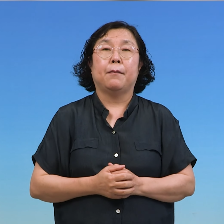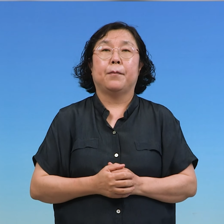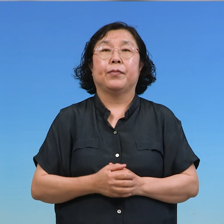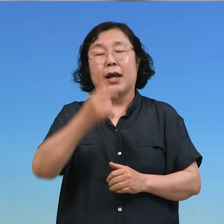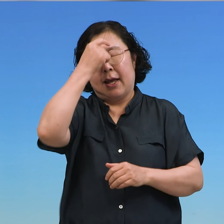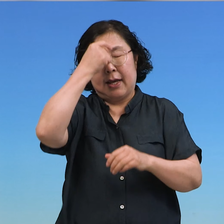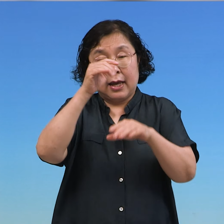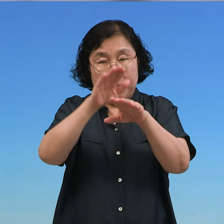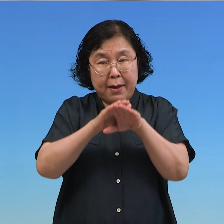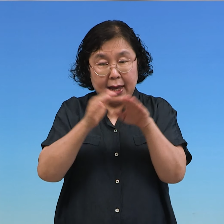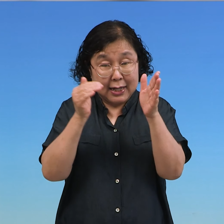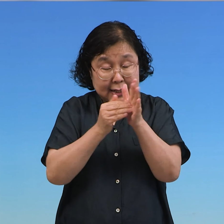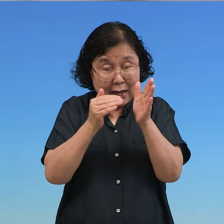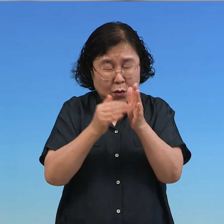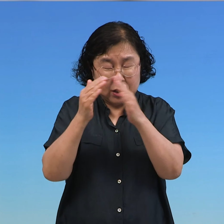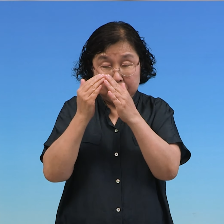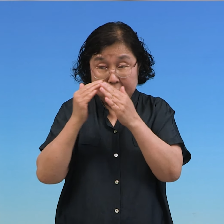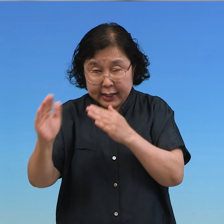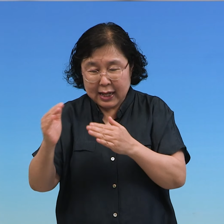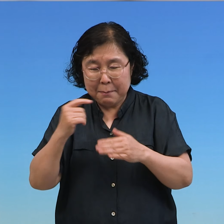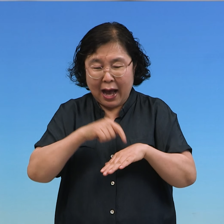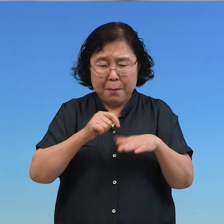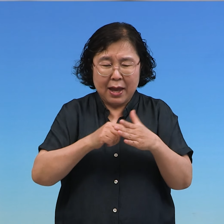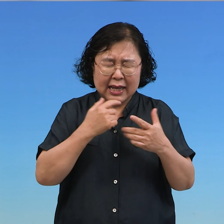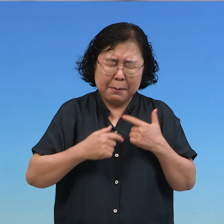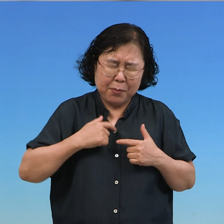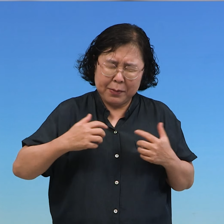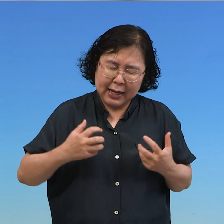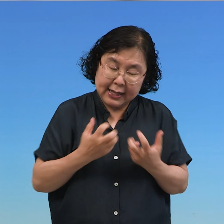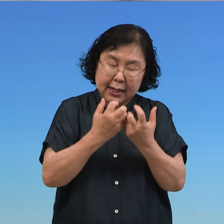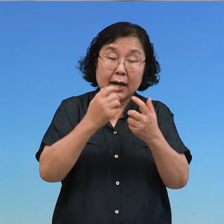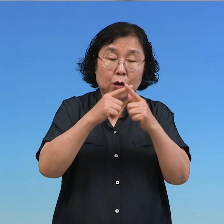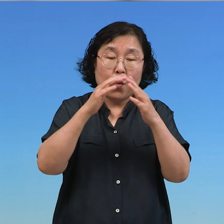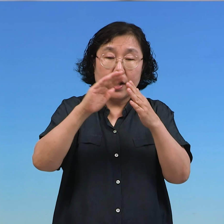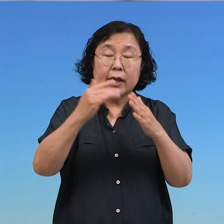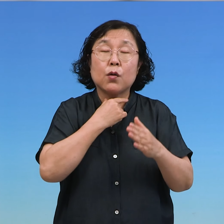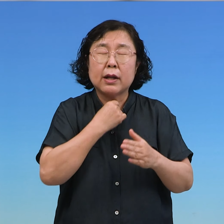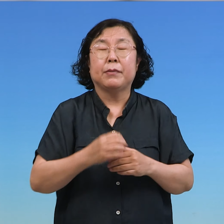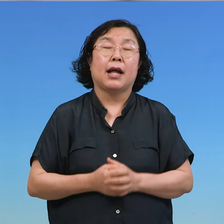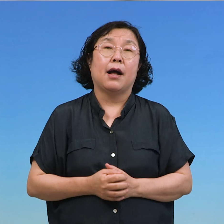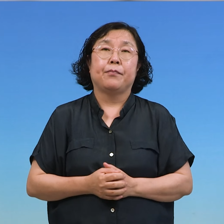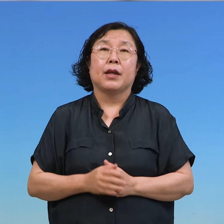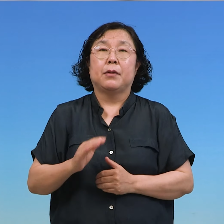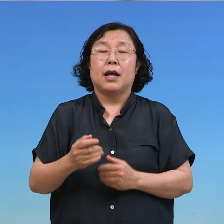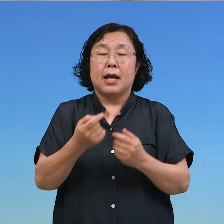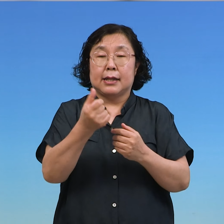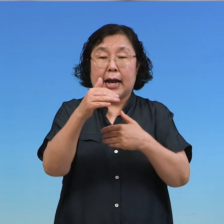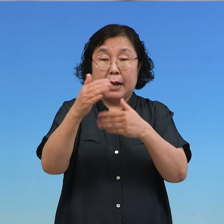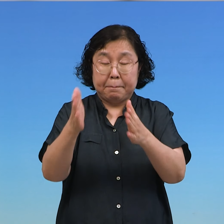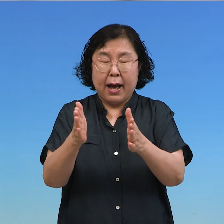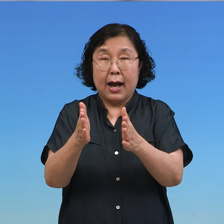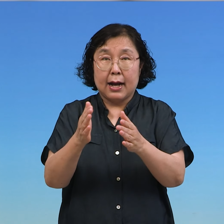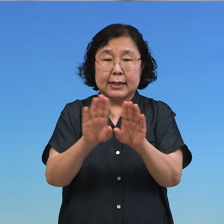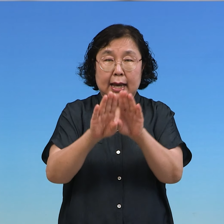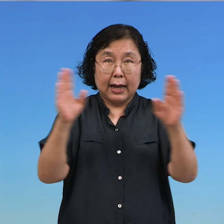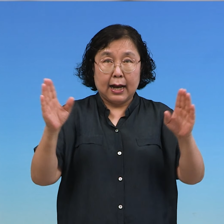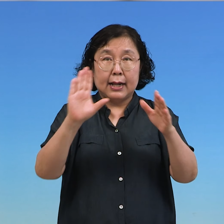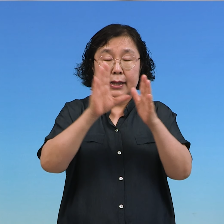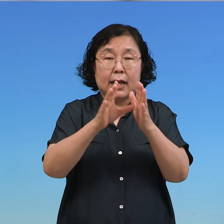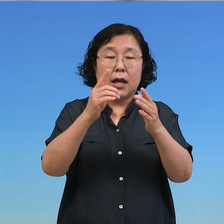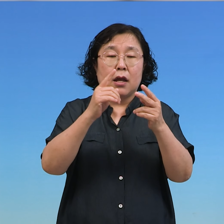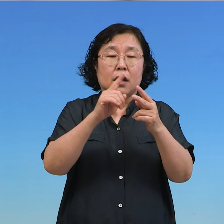기쁨을 주는 교회예요 제가 이번에 다락방을 개강하면서 두 가지 목표를